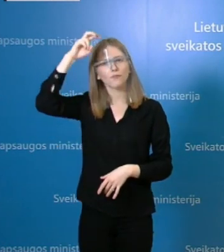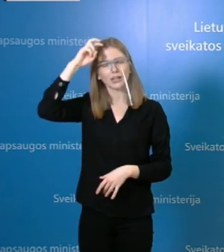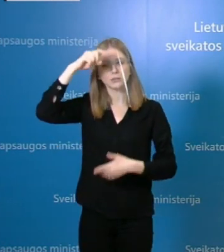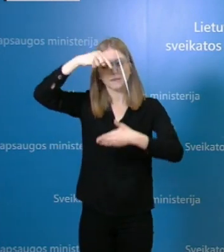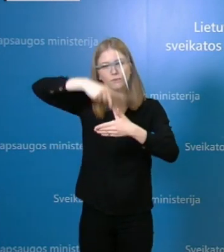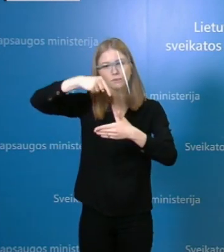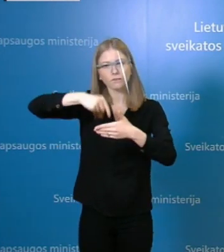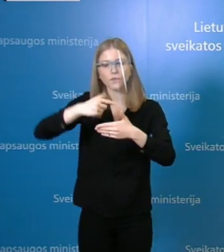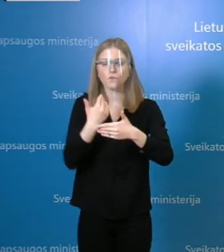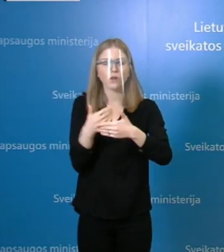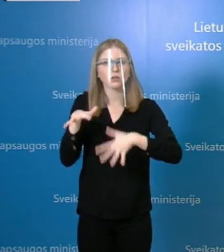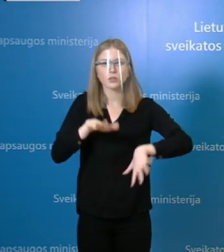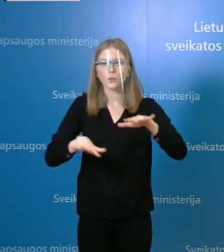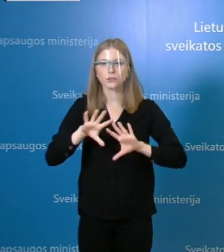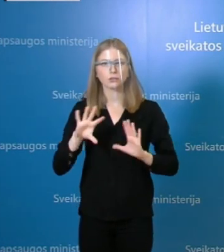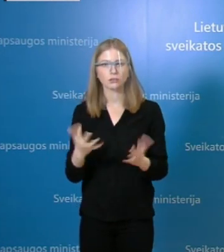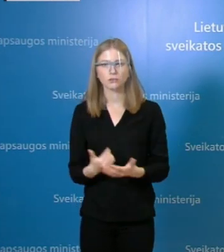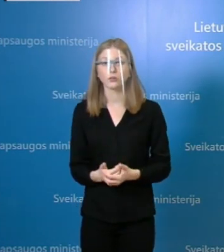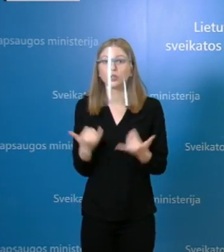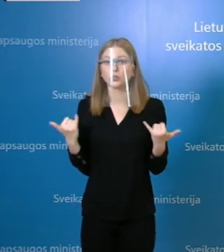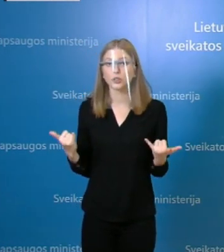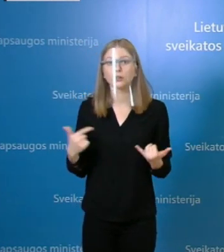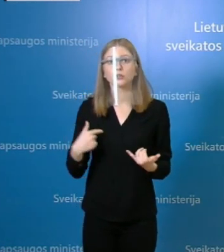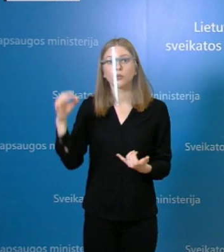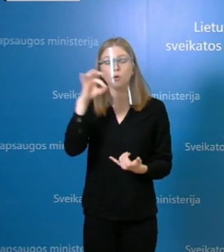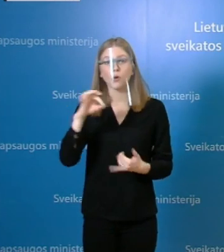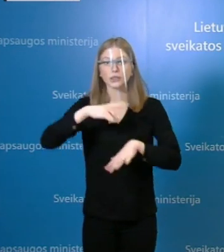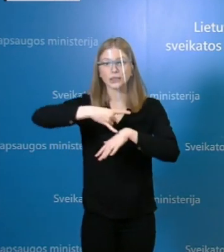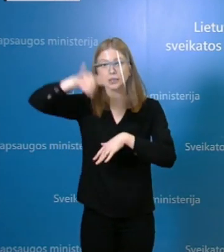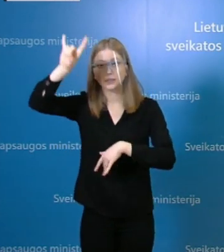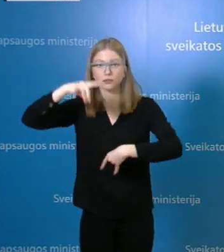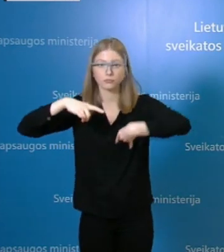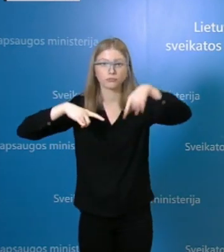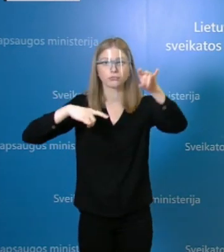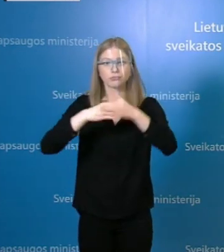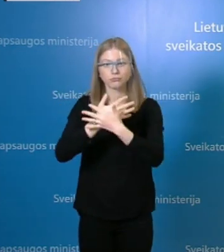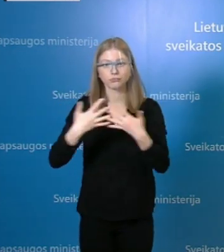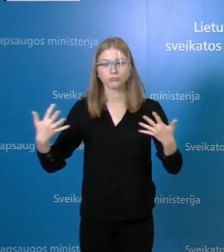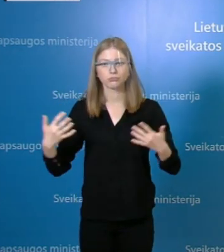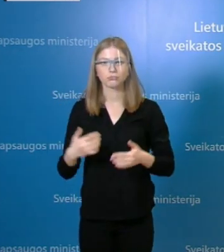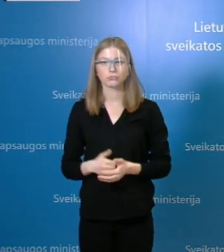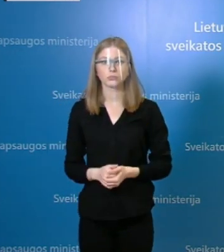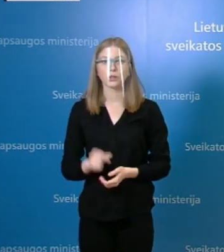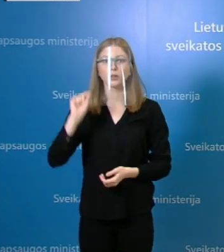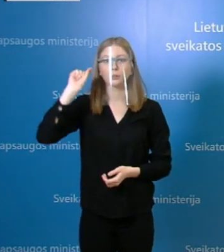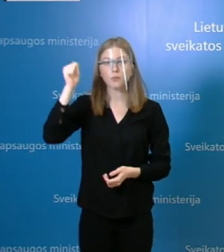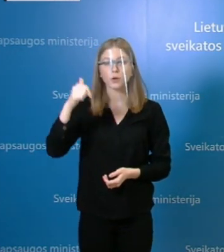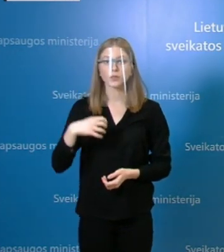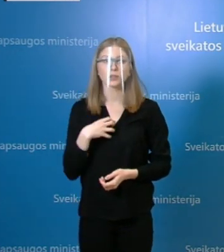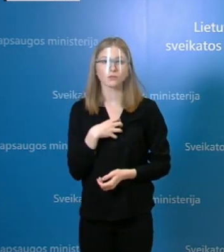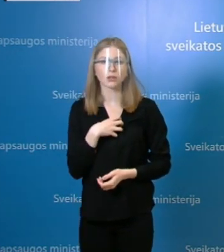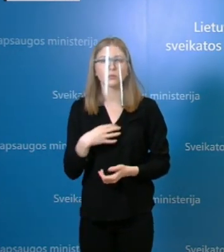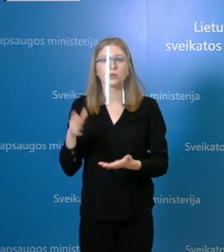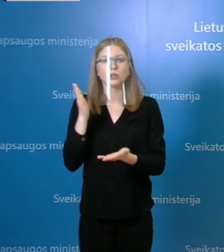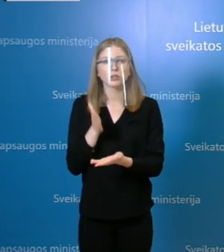minėjau, komentuodamas dėl skrydžių, kad ten pirmiausiai bus apsispręsta dėl aukštos,